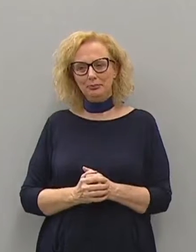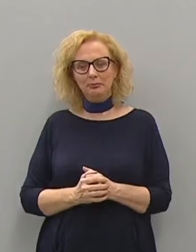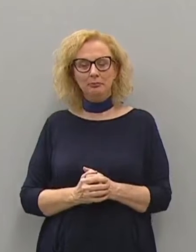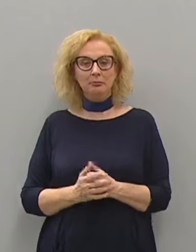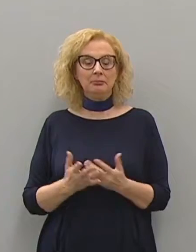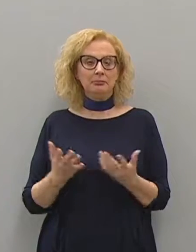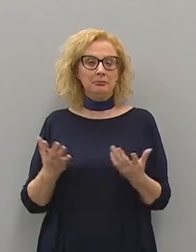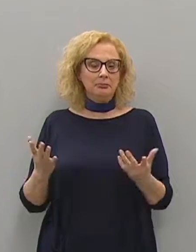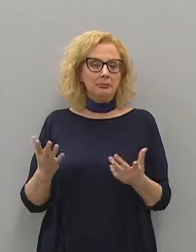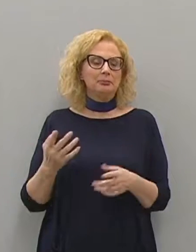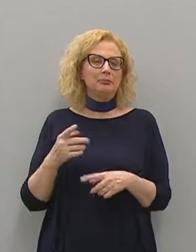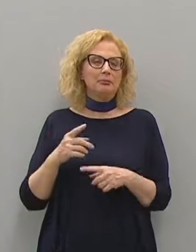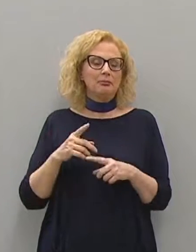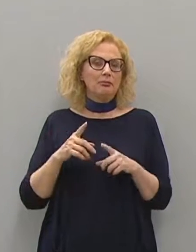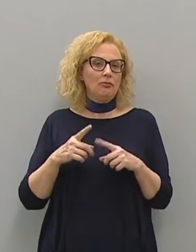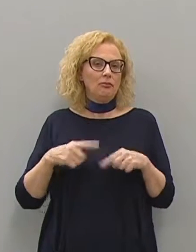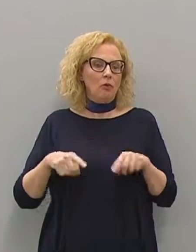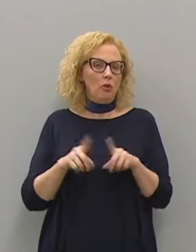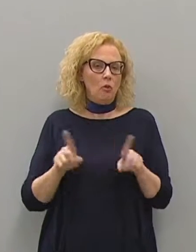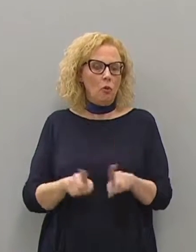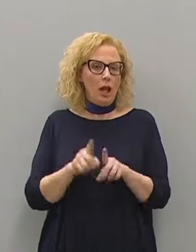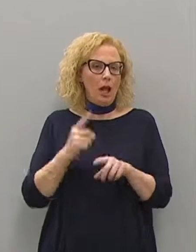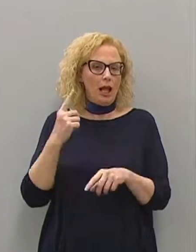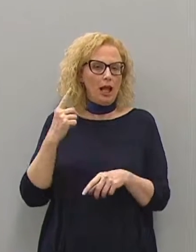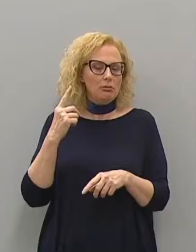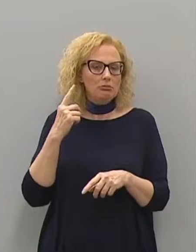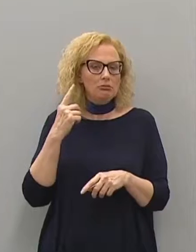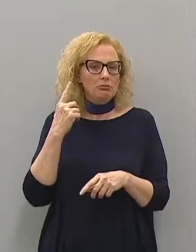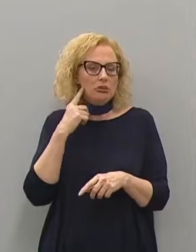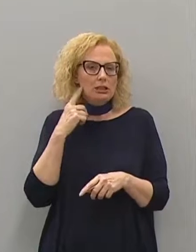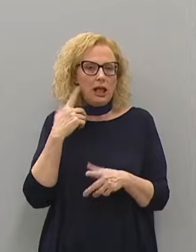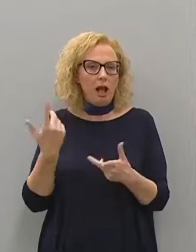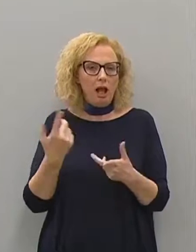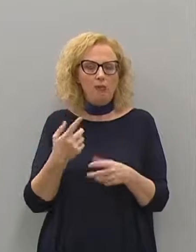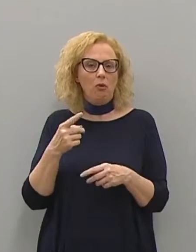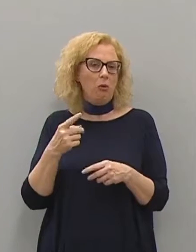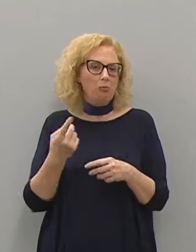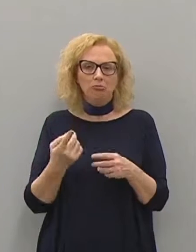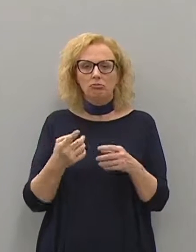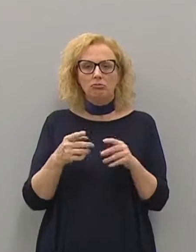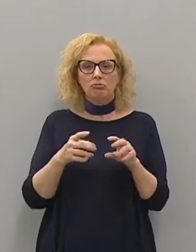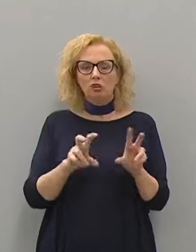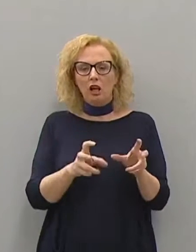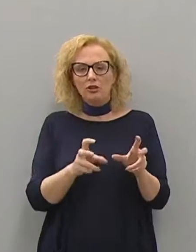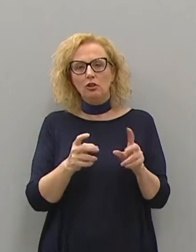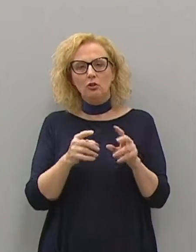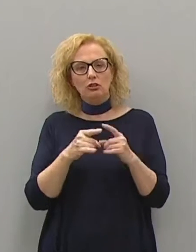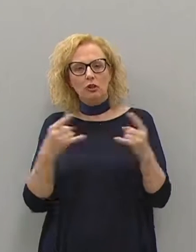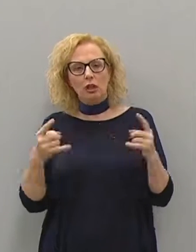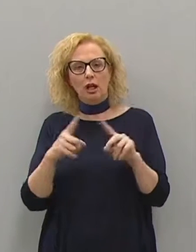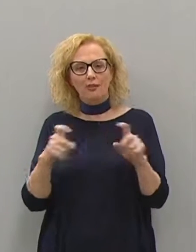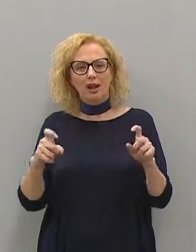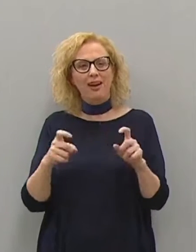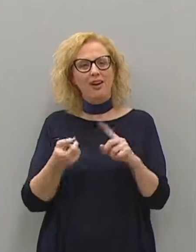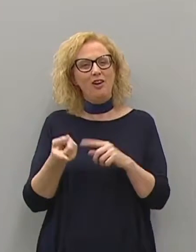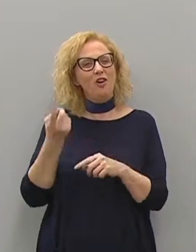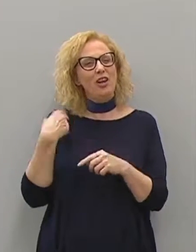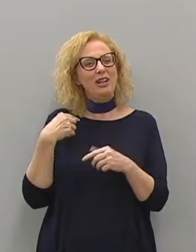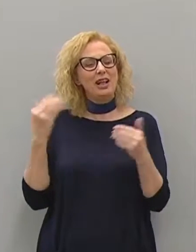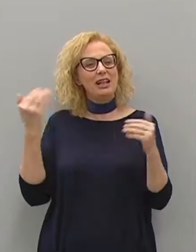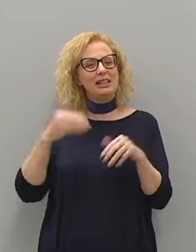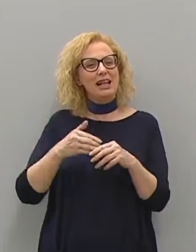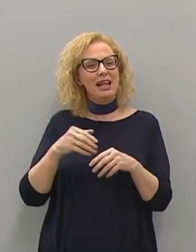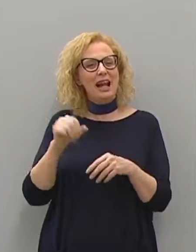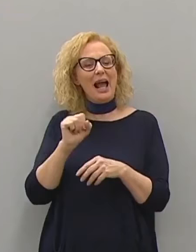parte ascoltiamo tutti loro e con orgoglio ciò che appare sui media da ieri sera dopo che angela merkel ha